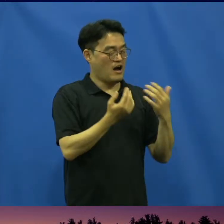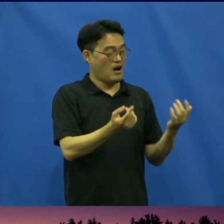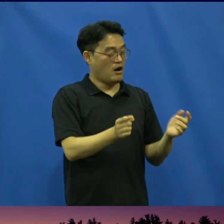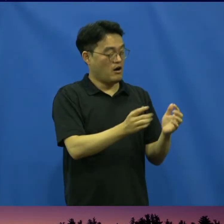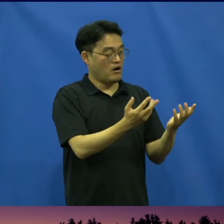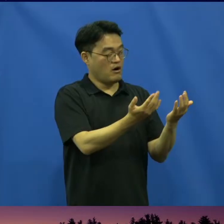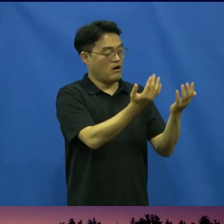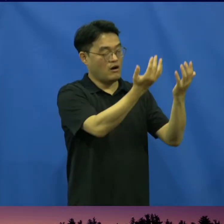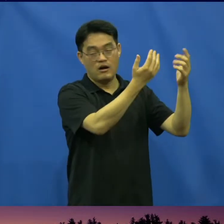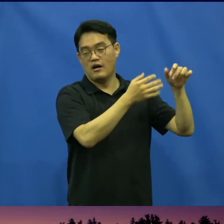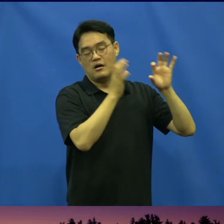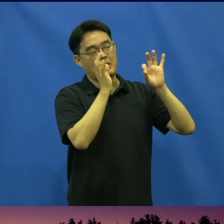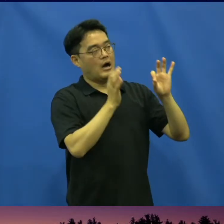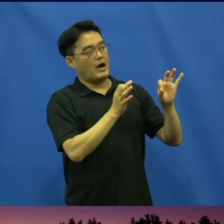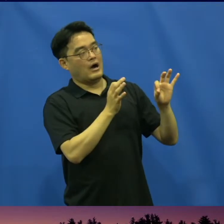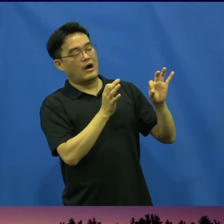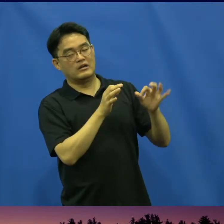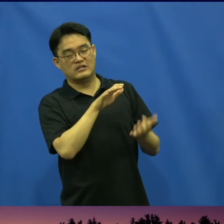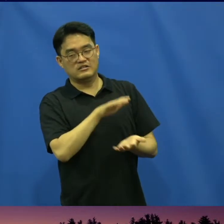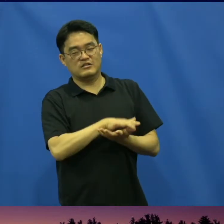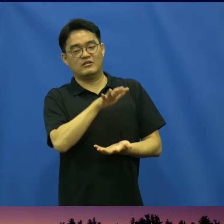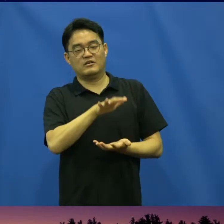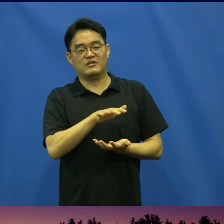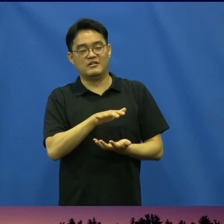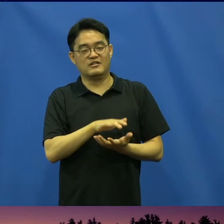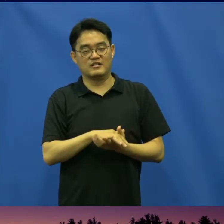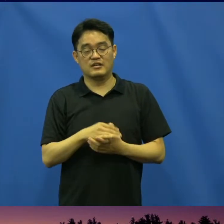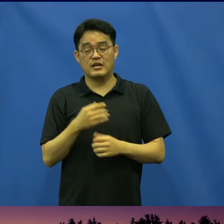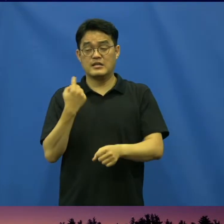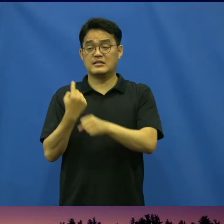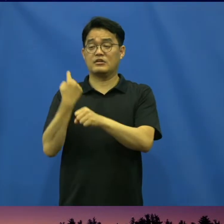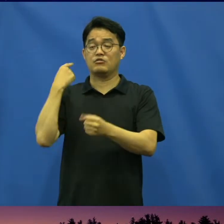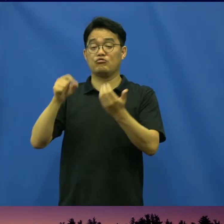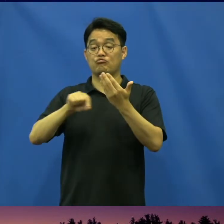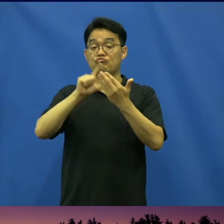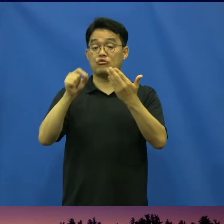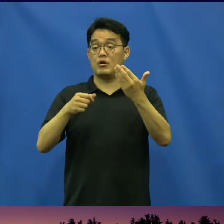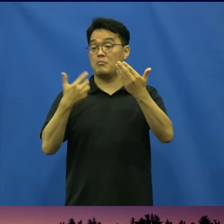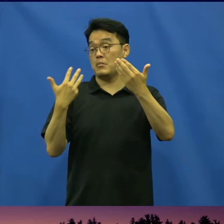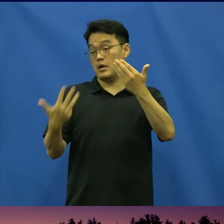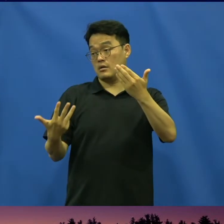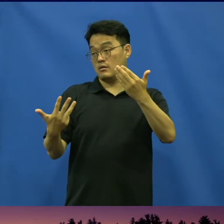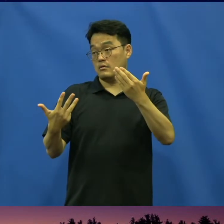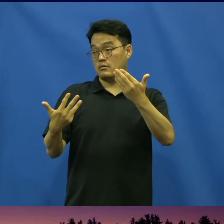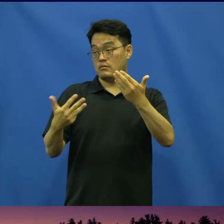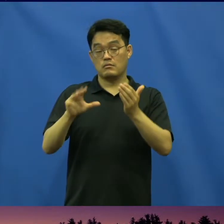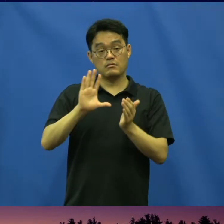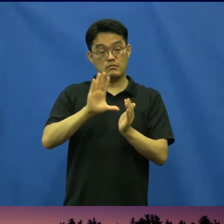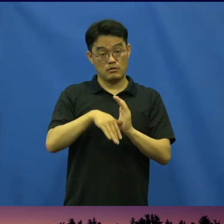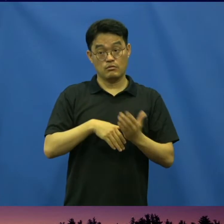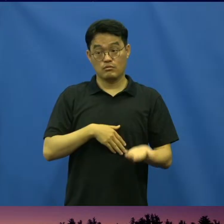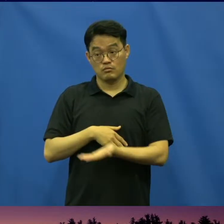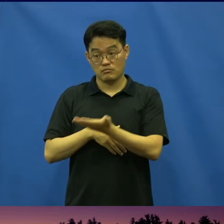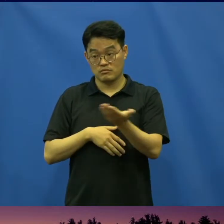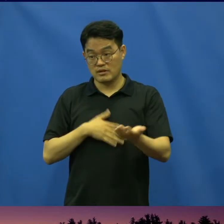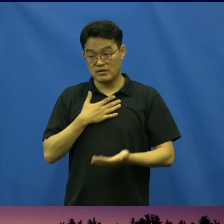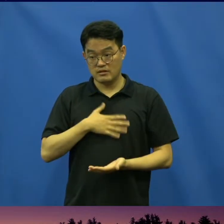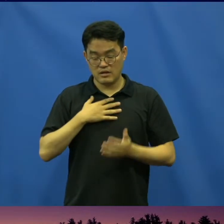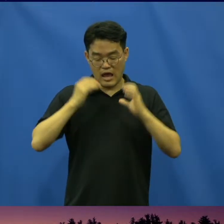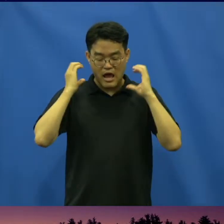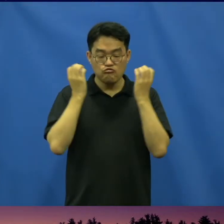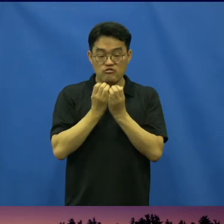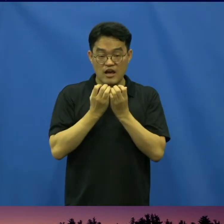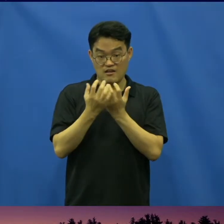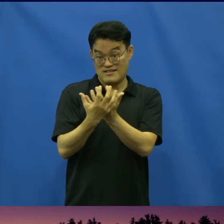같습니다. 작년에 9월 8일 해운대 집회할 때 9월 달에도 여러분 더워가지고 그날 얼마나